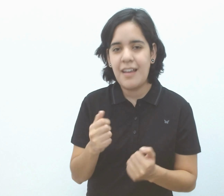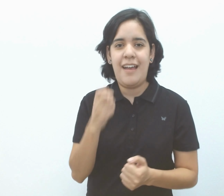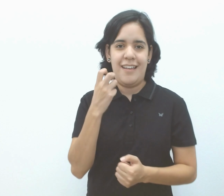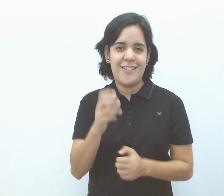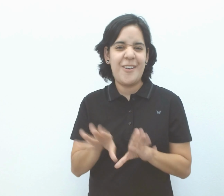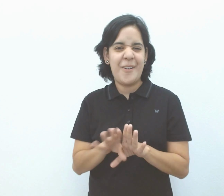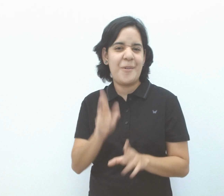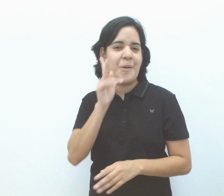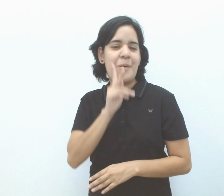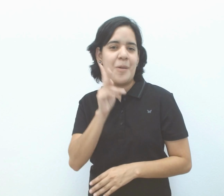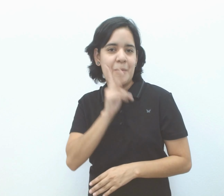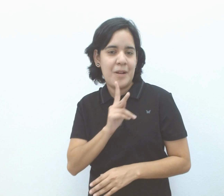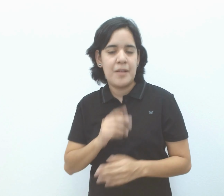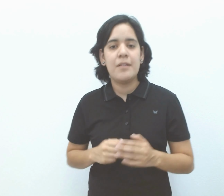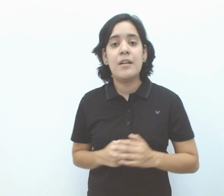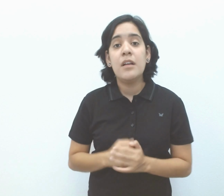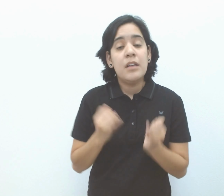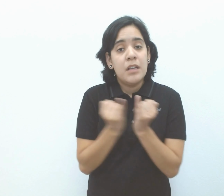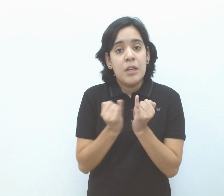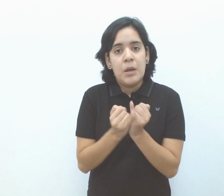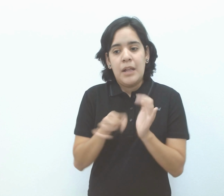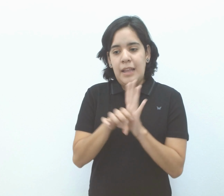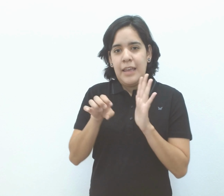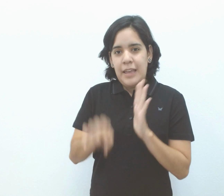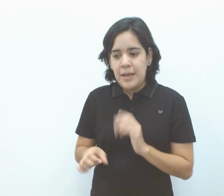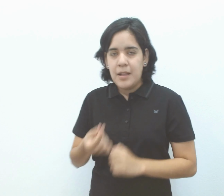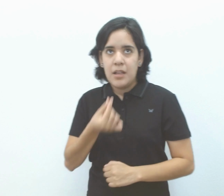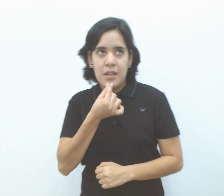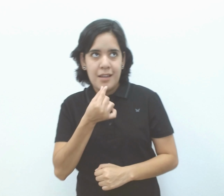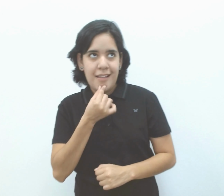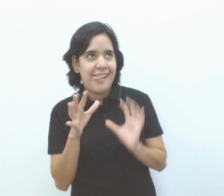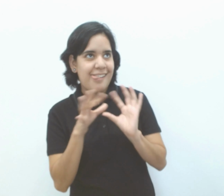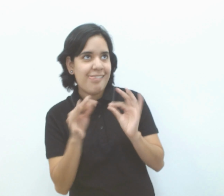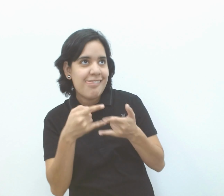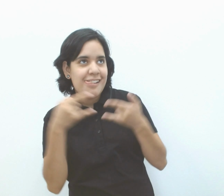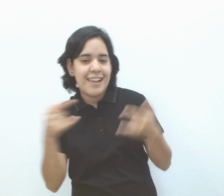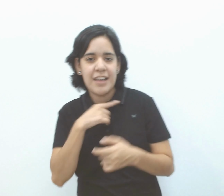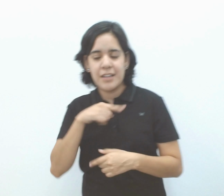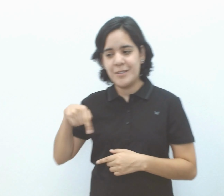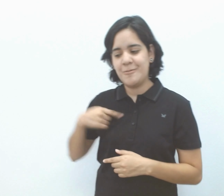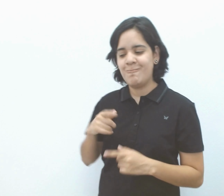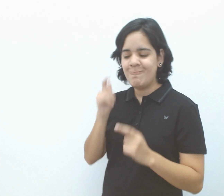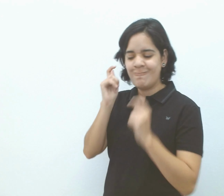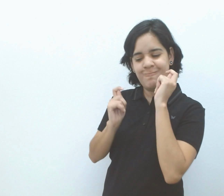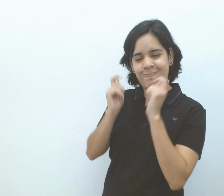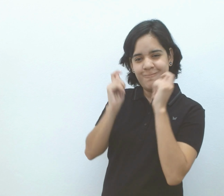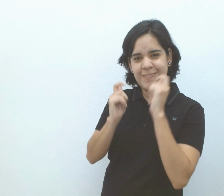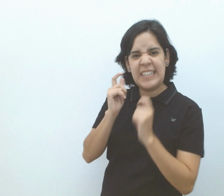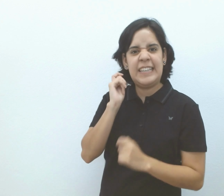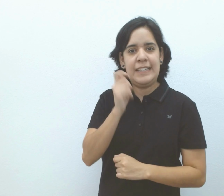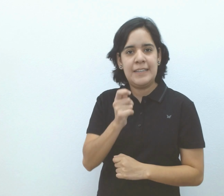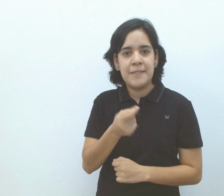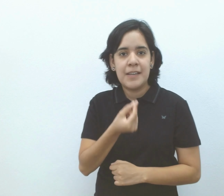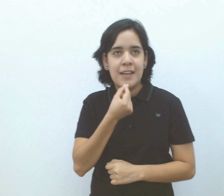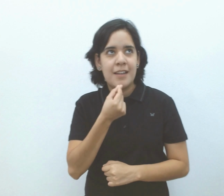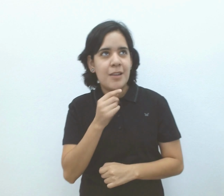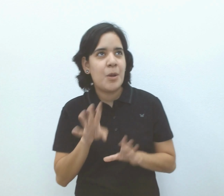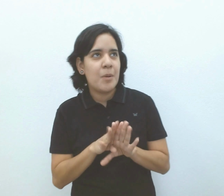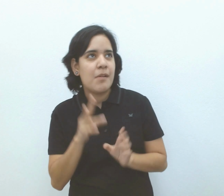bien importante, hablabas ahorita de las caras que hacemos cuando él nos platica esta historia, ¿no? Al final todo el tiempo nos están midiendo, están probando